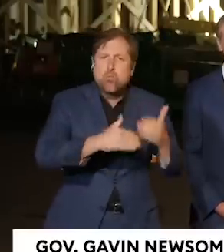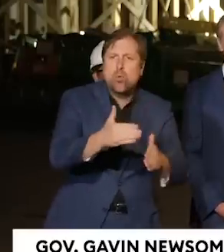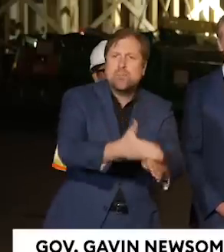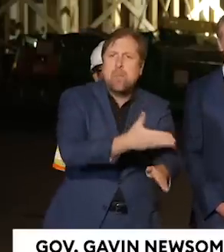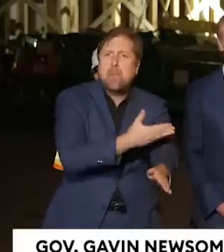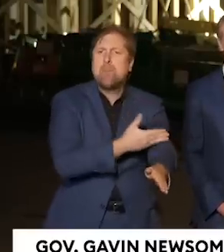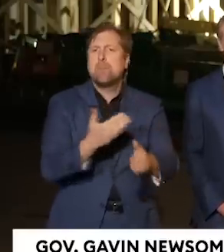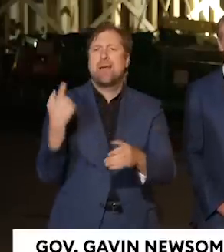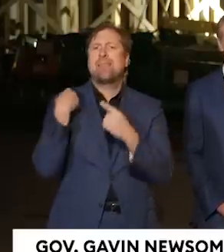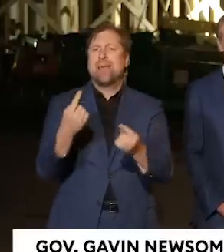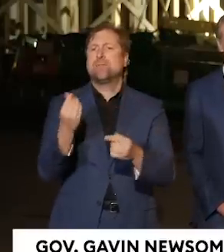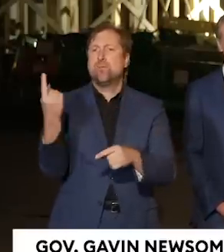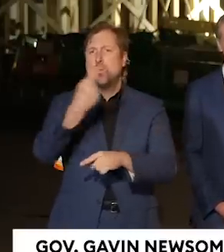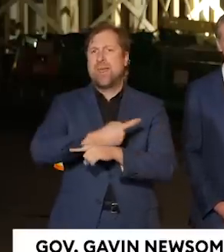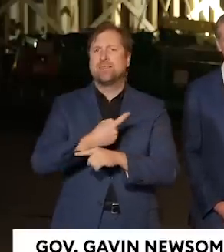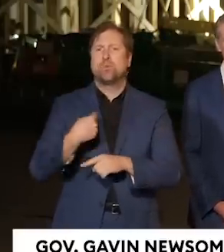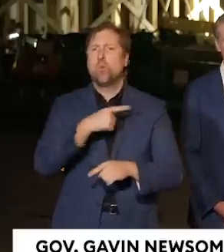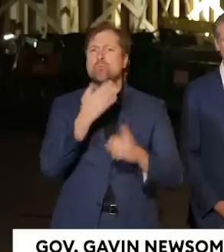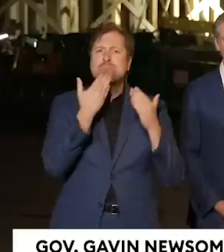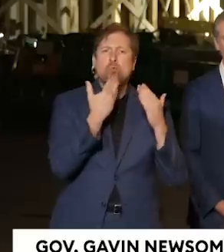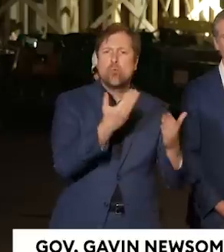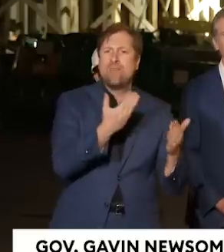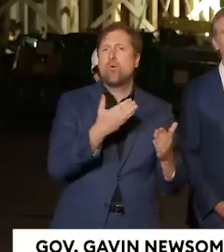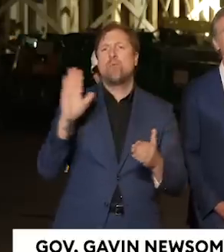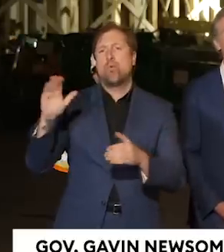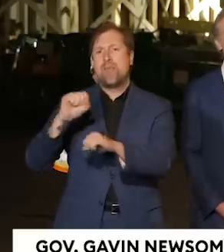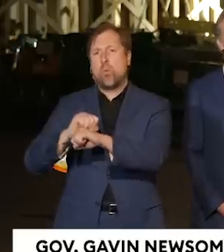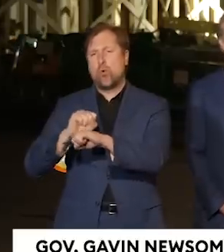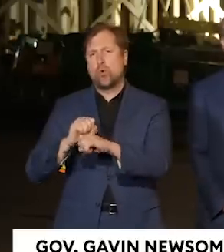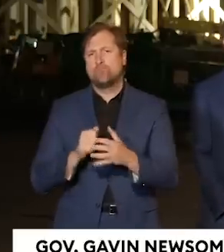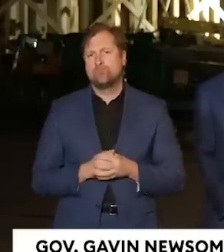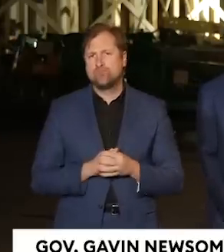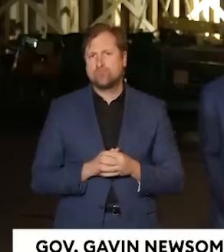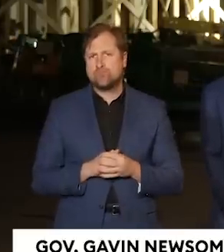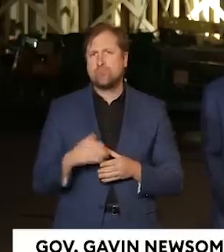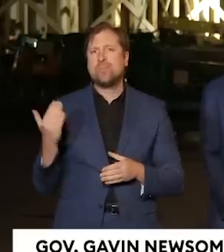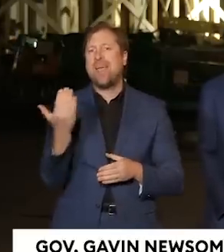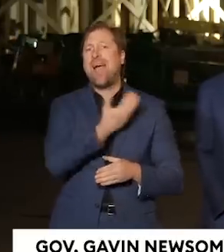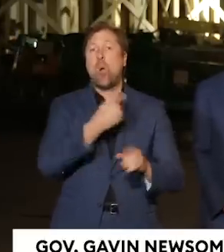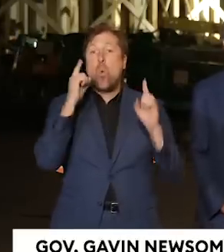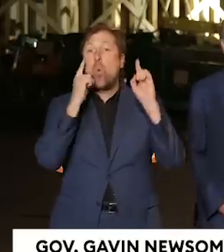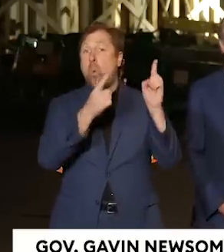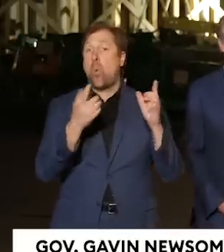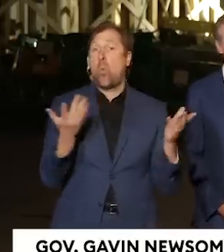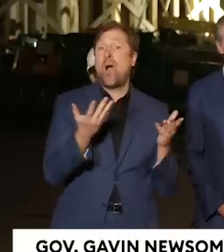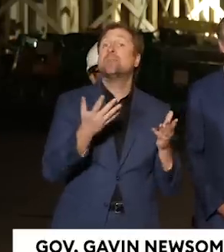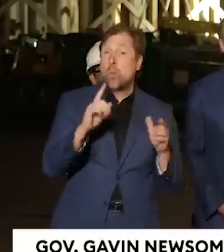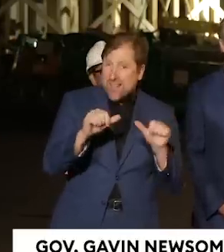días. Estamos muy agradecidos por su trabajo. Nuestro objetivo